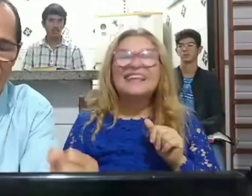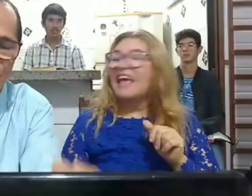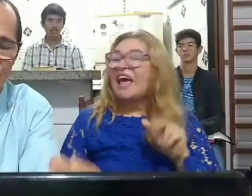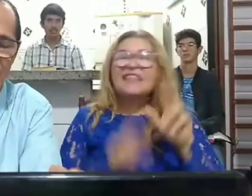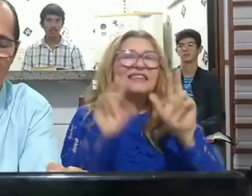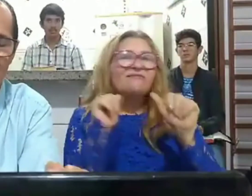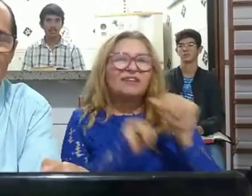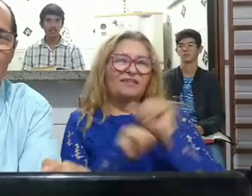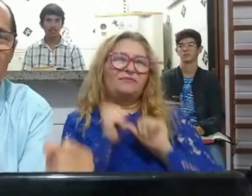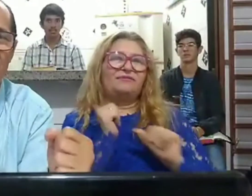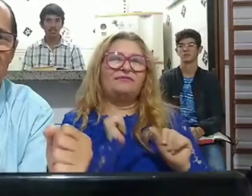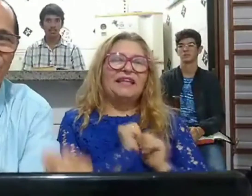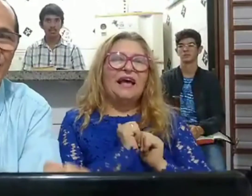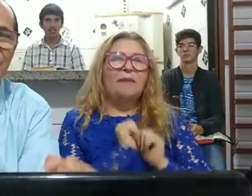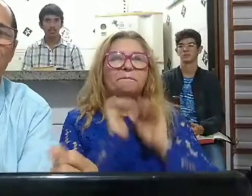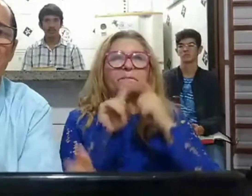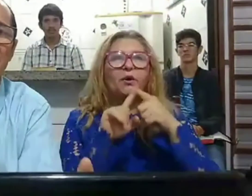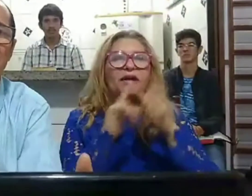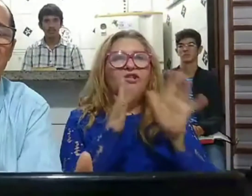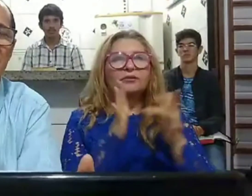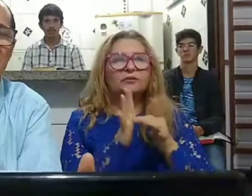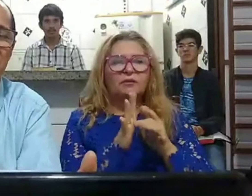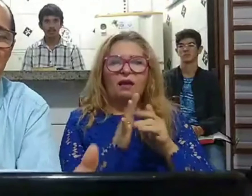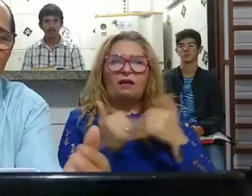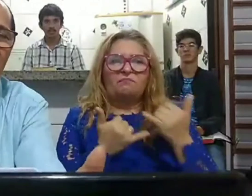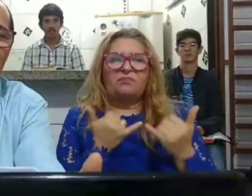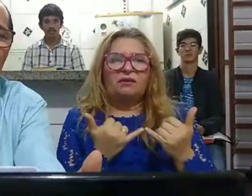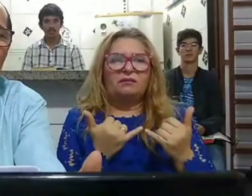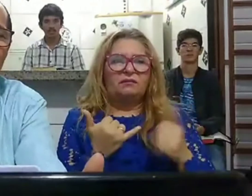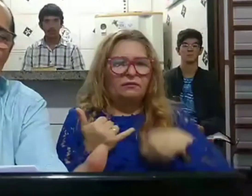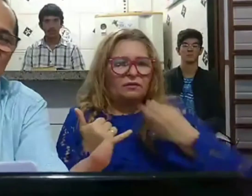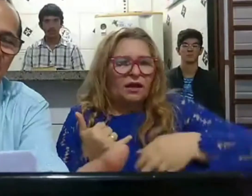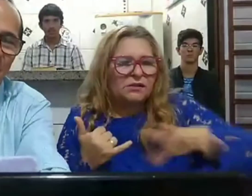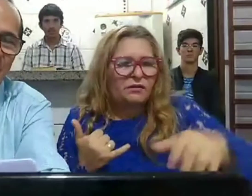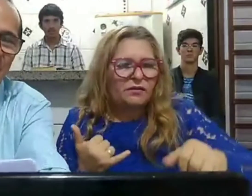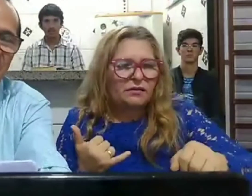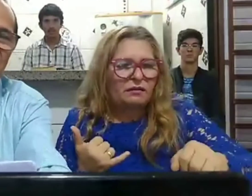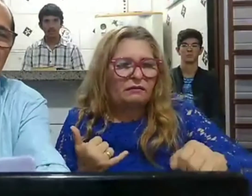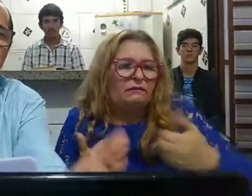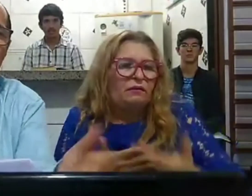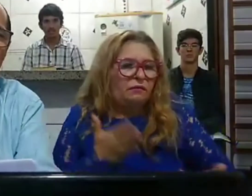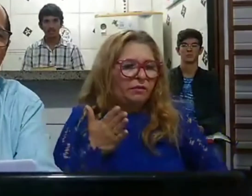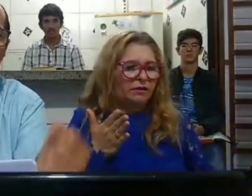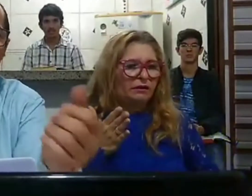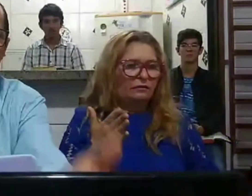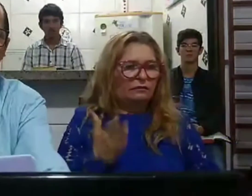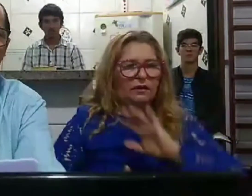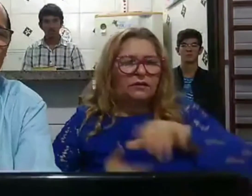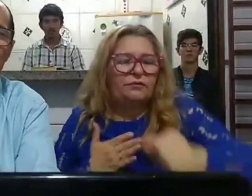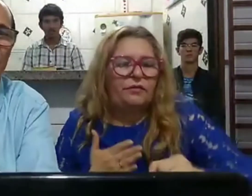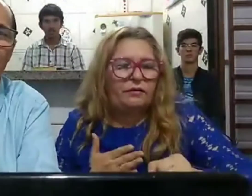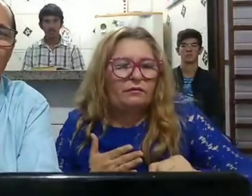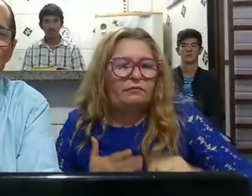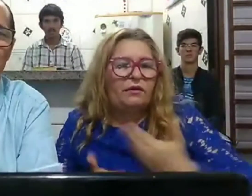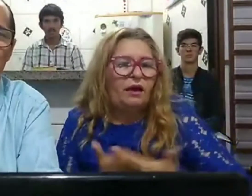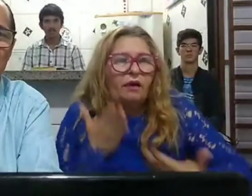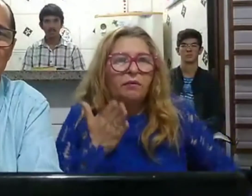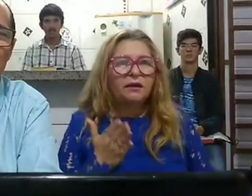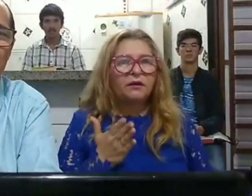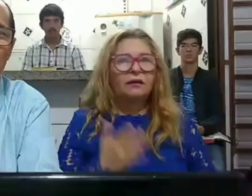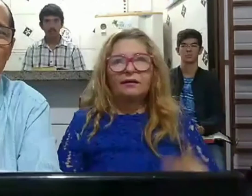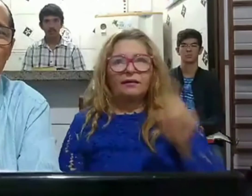nunca vai mudar, porque Jesus não brinca de salvar e a pessoa perder a salvação e ele salvar de novo. Ele não é uma